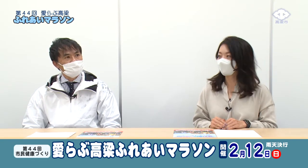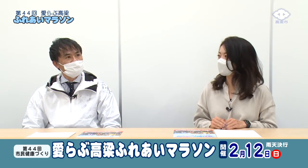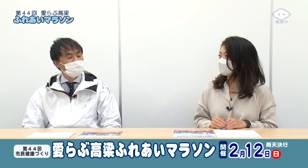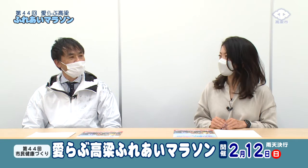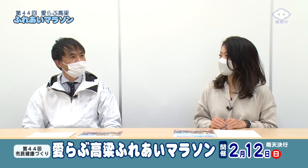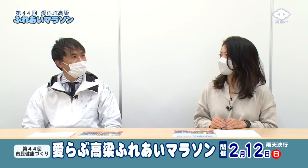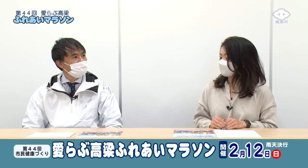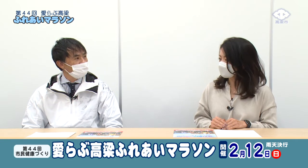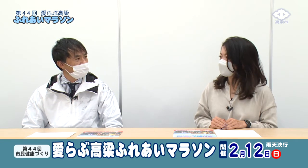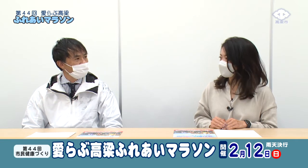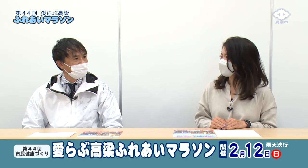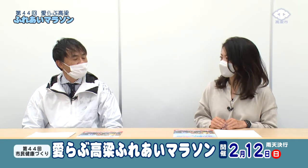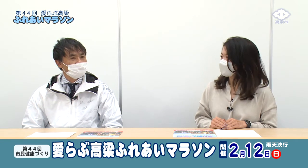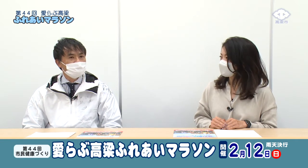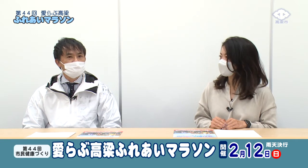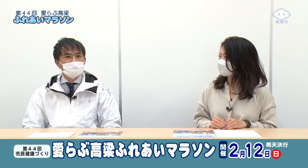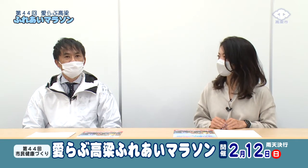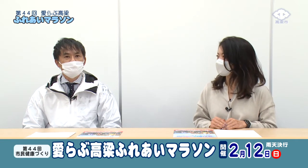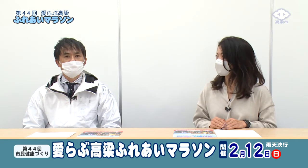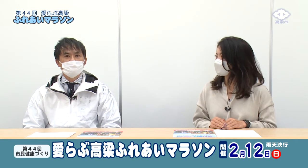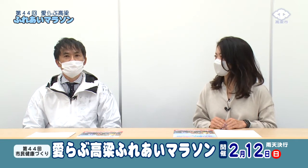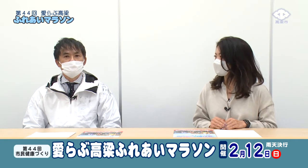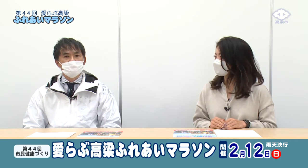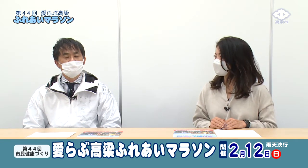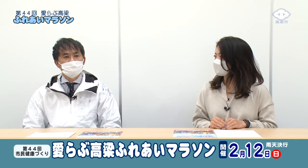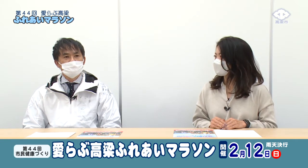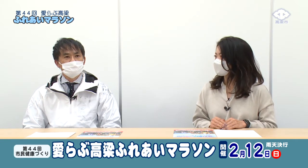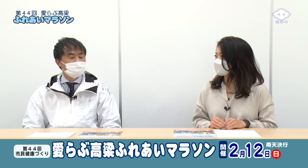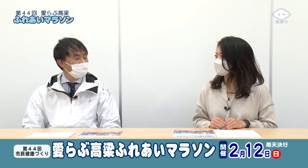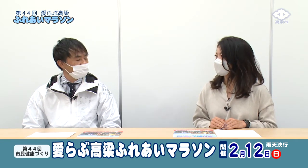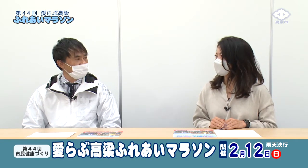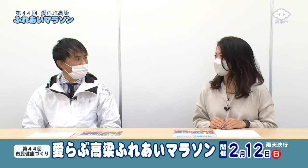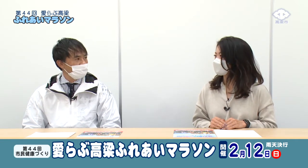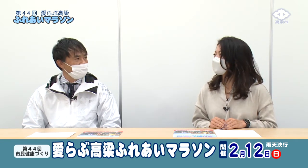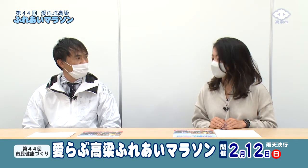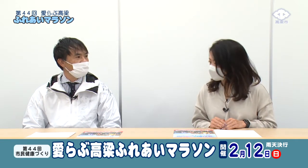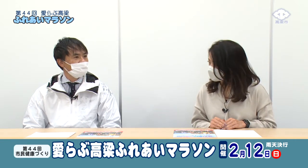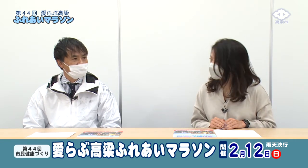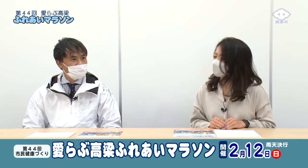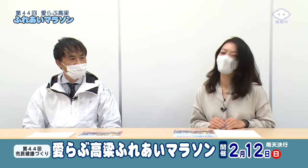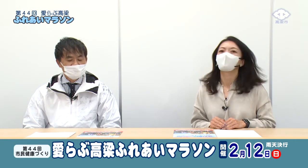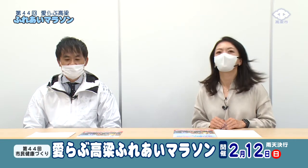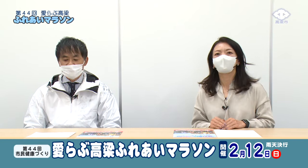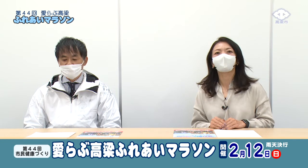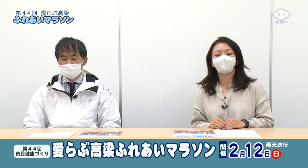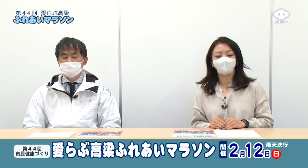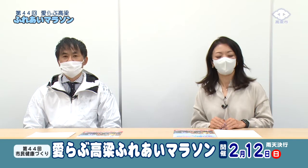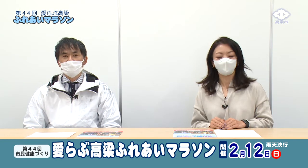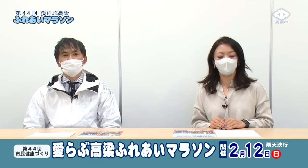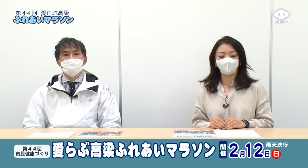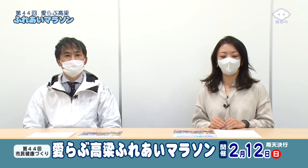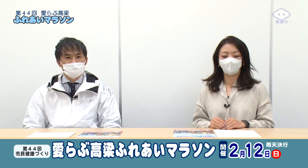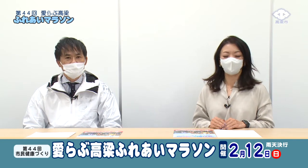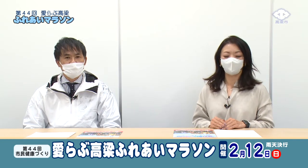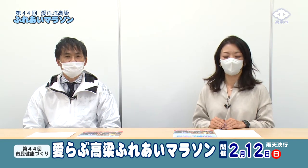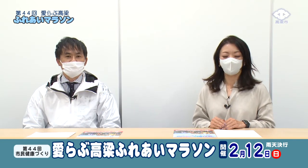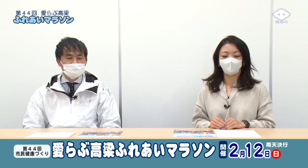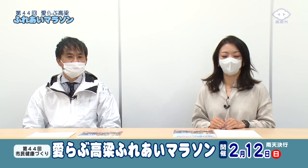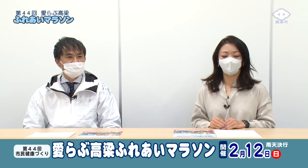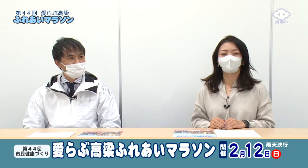2年間はですねコロナ禍において中止を余儀なくされておりましたので、はい、実に3年ぶりの開催ということ